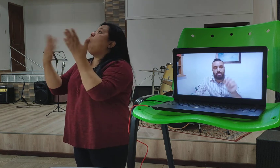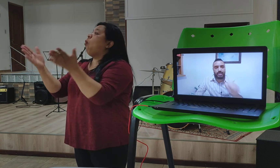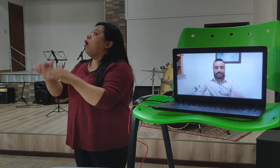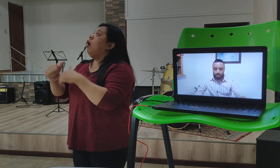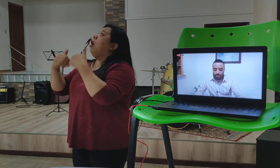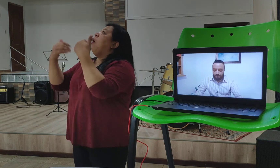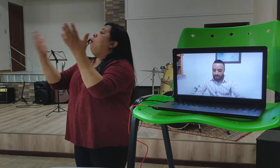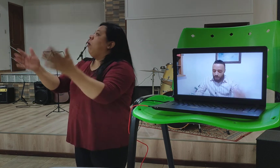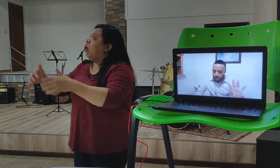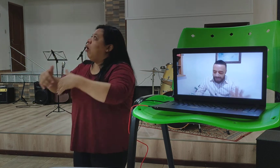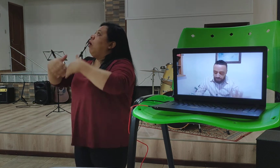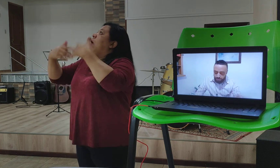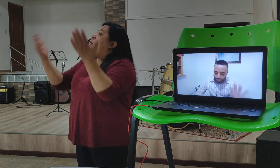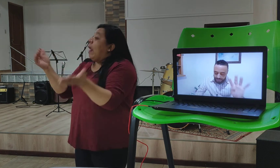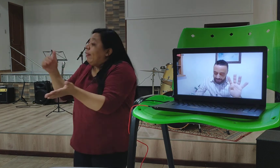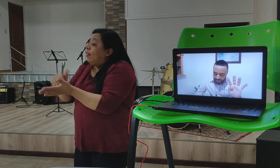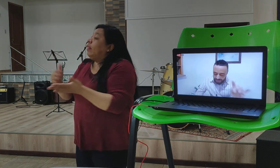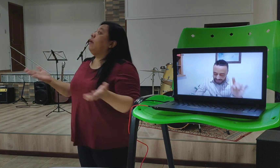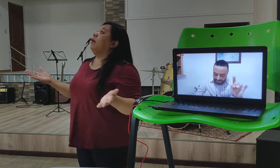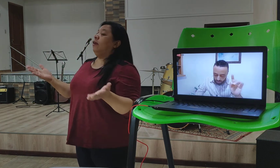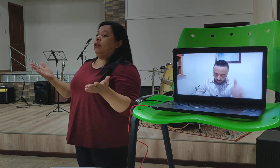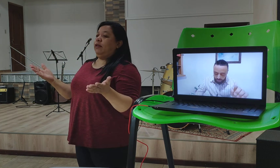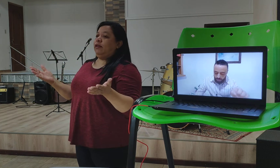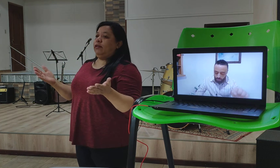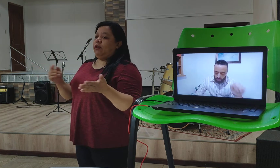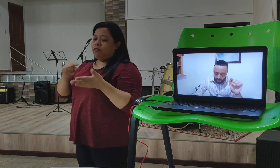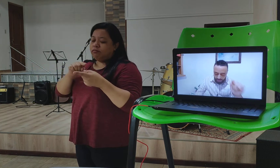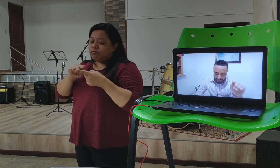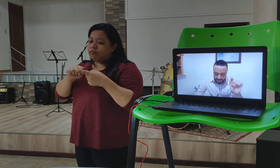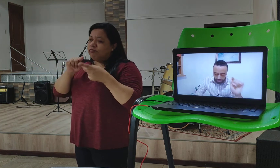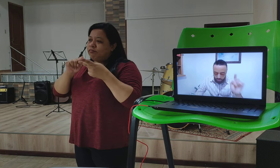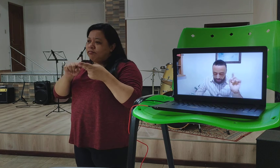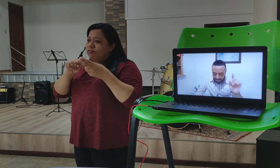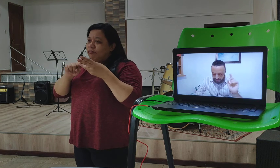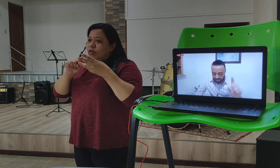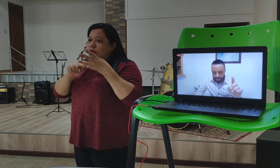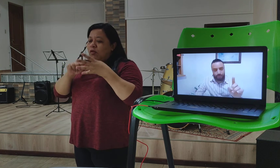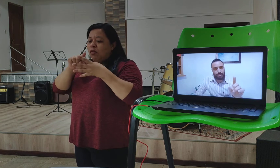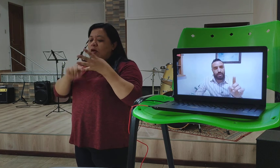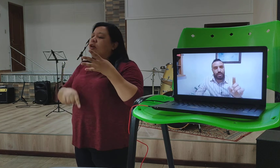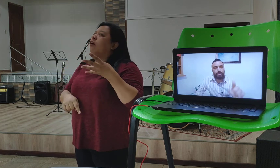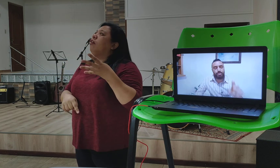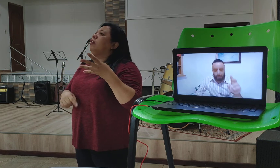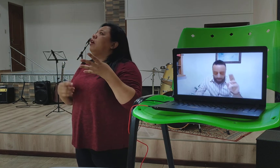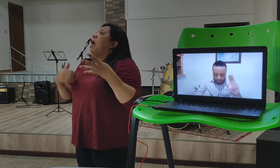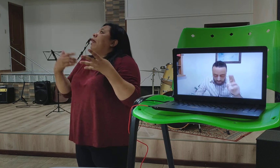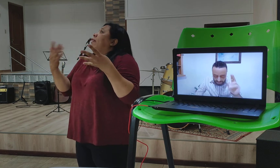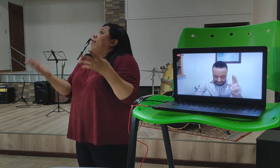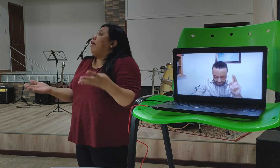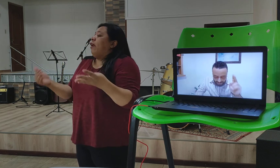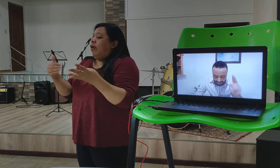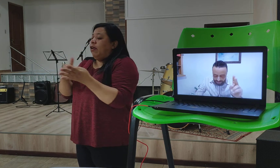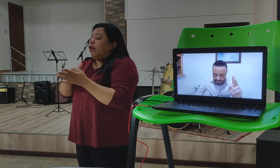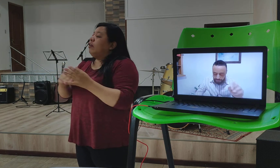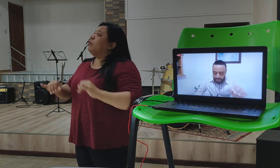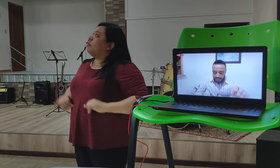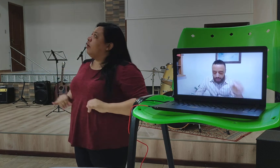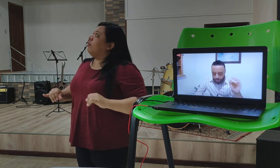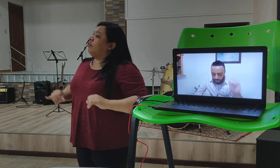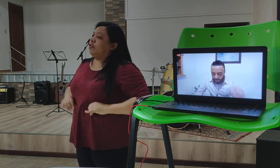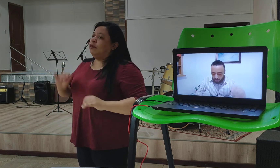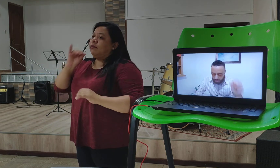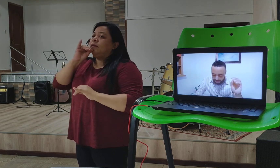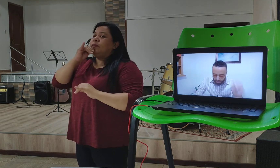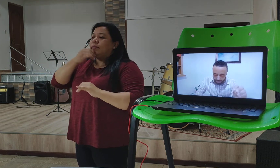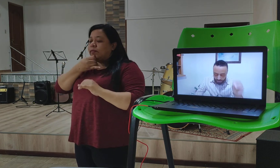2, conta aí na sua Bíblia. 4 vezes ele diz até quando. Então um homem segundo o coração de Deus, nos momentos de tristeza,